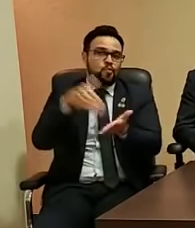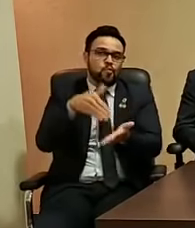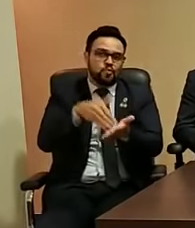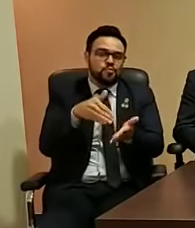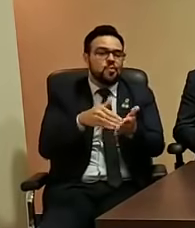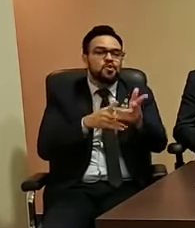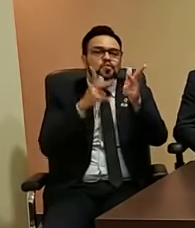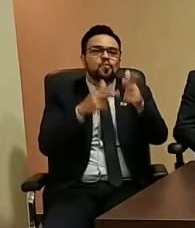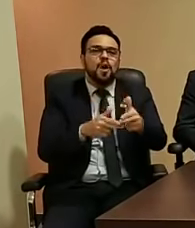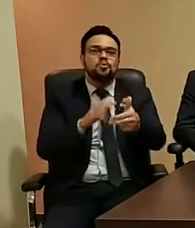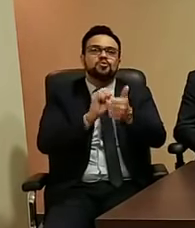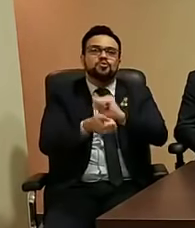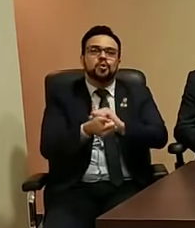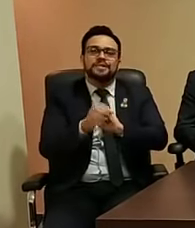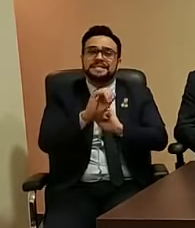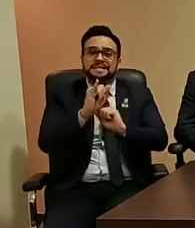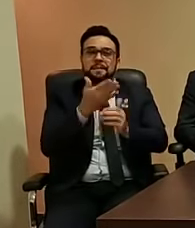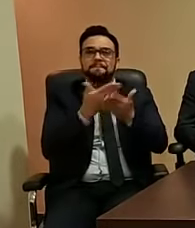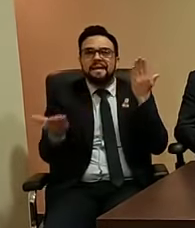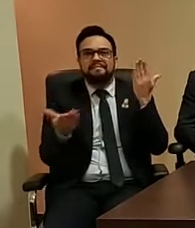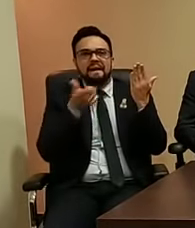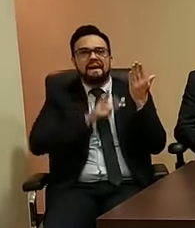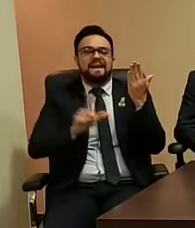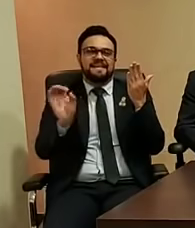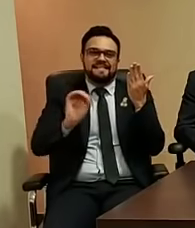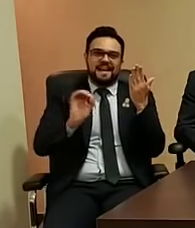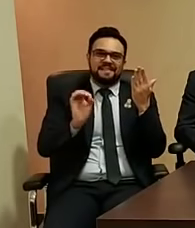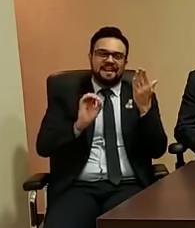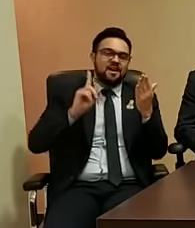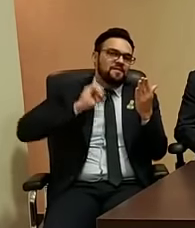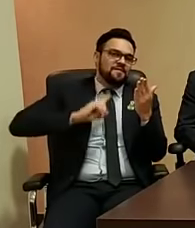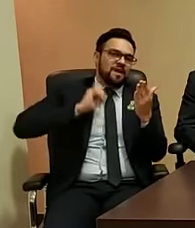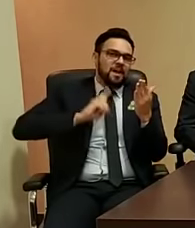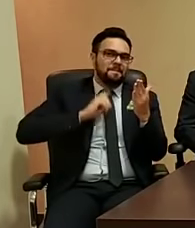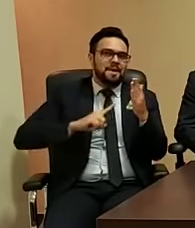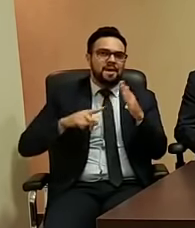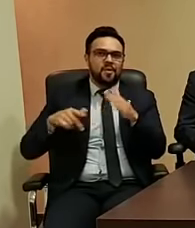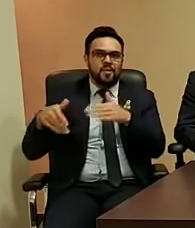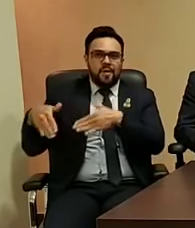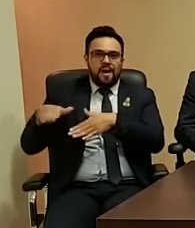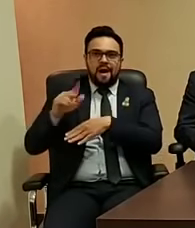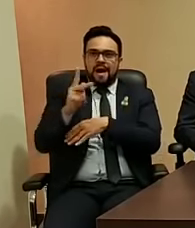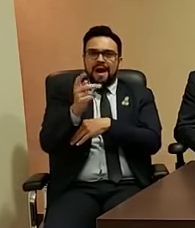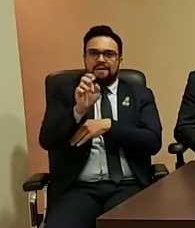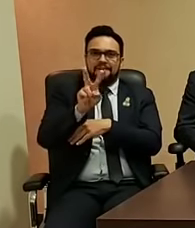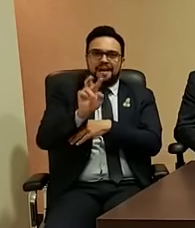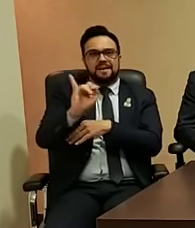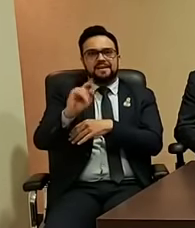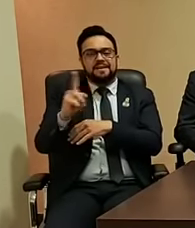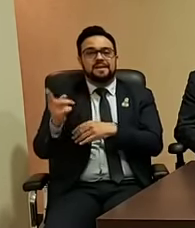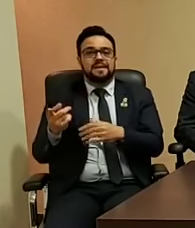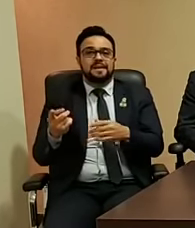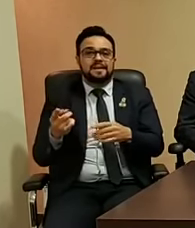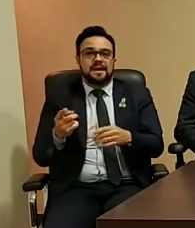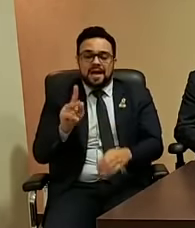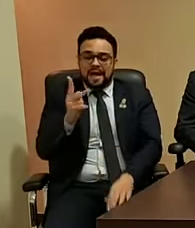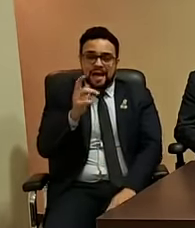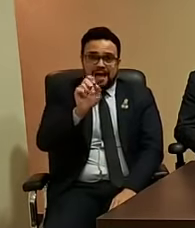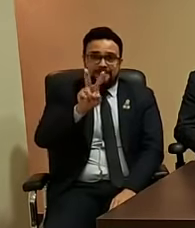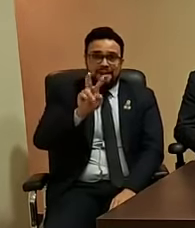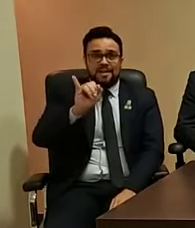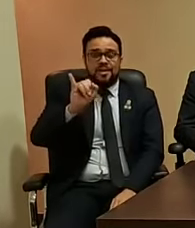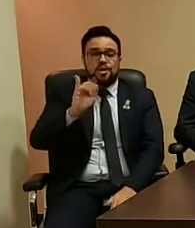jogo lá de quem perder não vai ganhar, quem ganhar não vai perder, do Flamengo e Avaí. Não interessa o resultado, o Flamengo já está em primeiro lugar e o Avaí já estava em último.